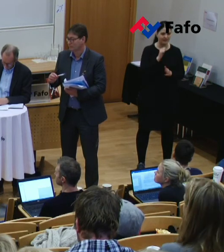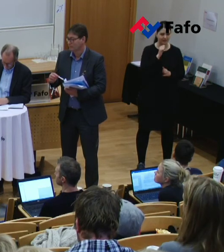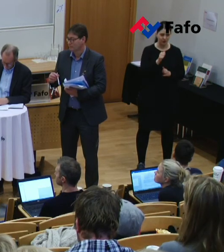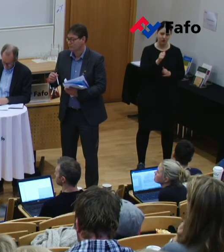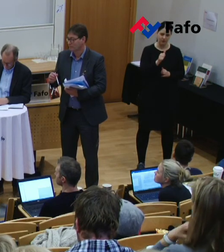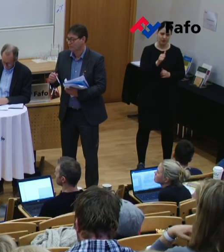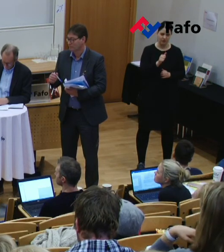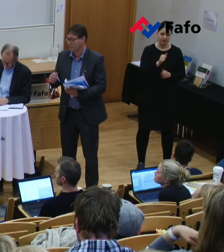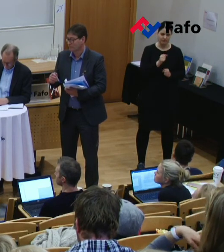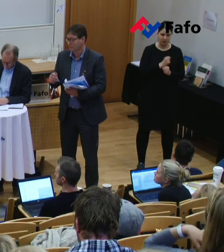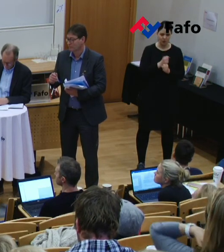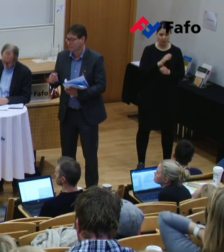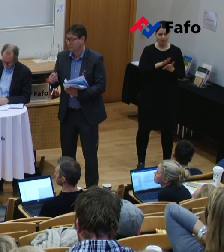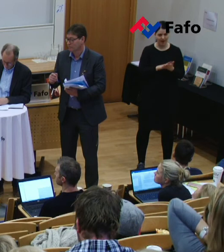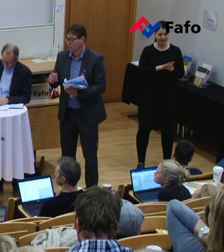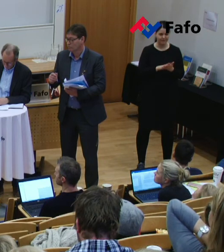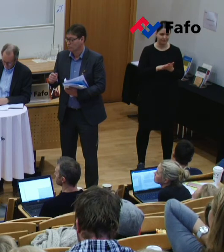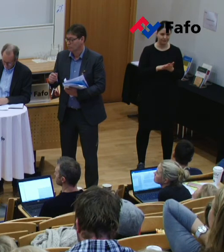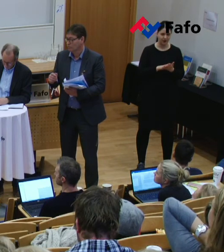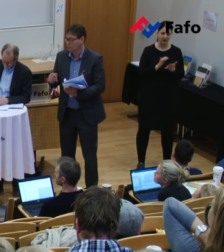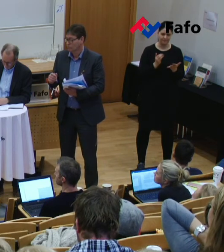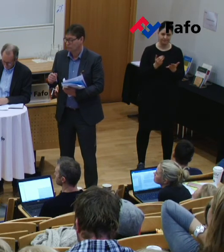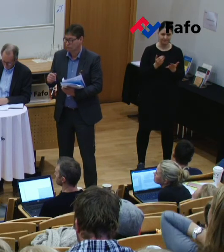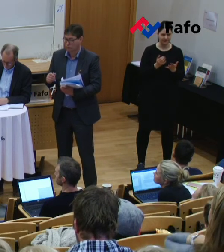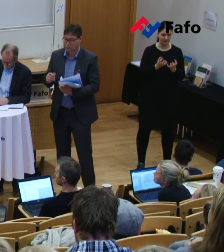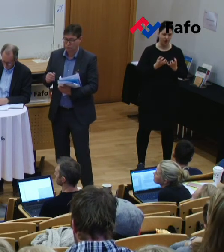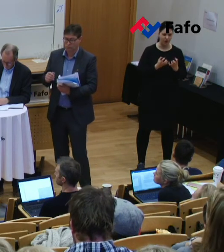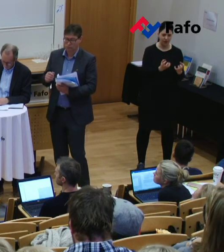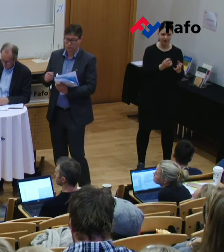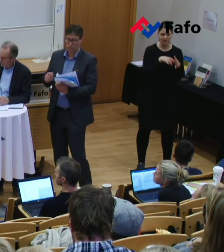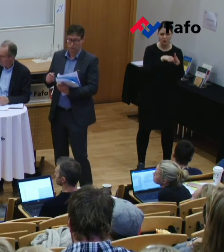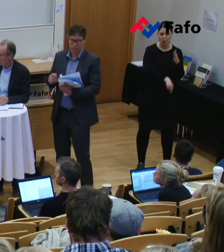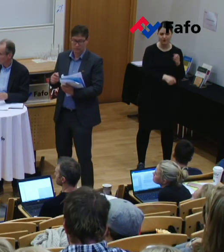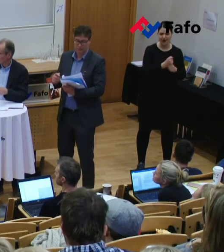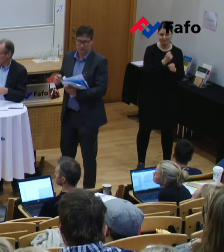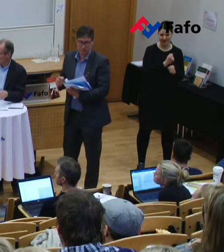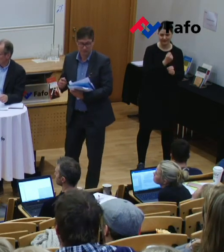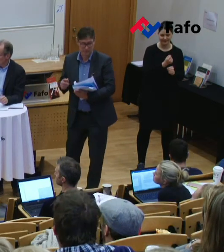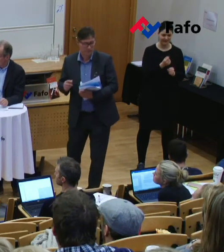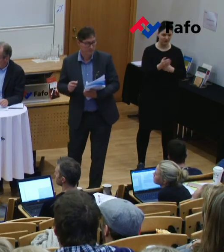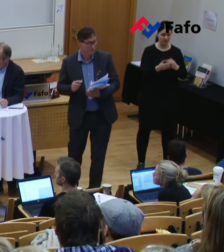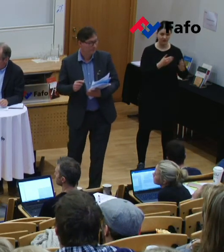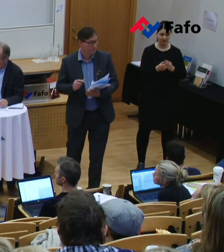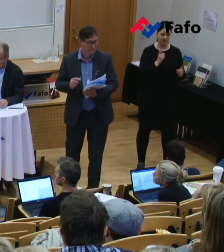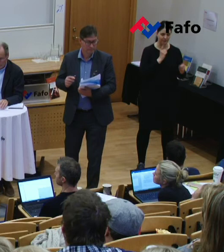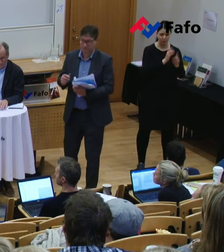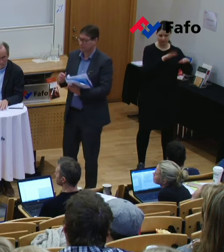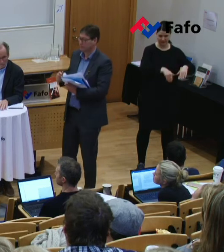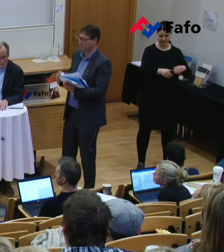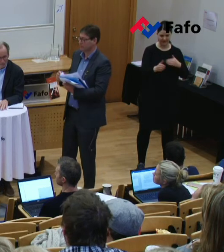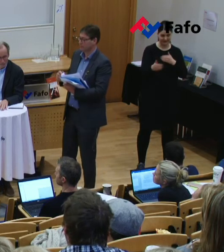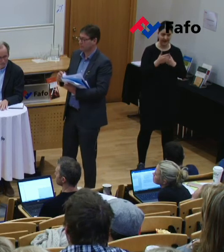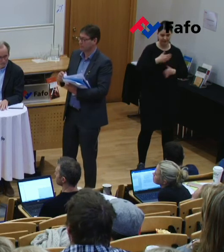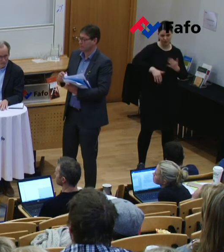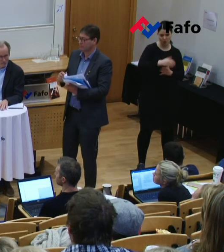helse- og sosialarbeidere, må jobbe med liksom grasrotarbeid og hvordan skape møteplasser i nærmiljø som rommer også det,